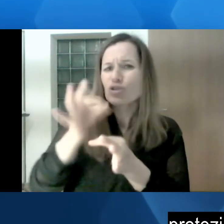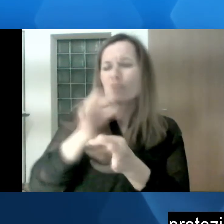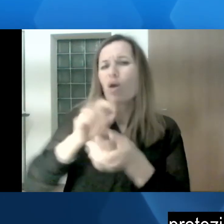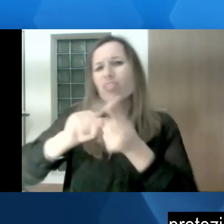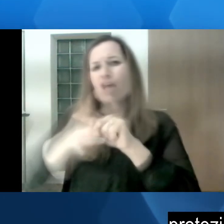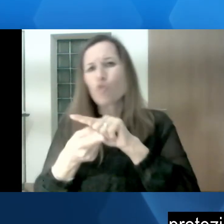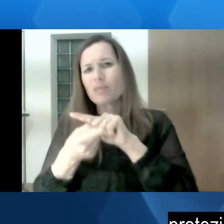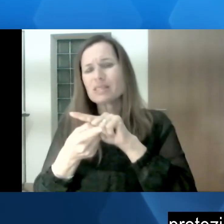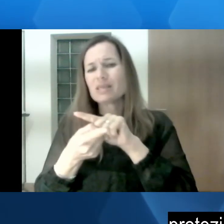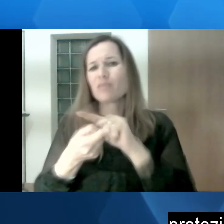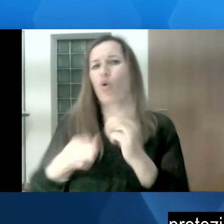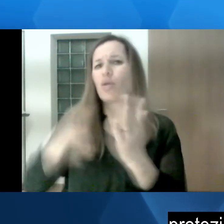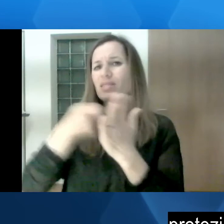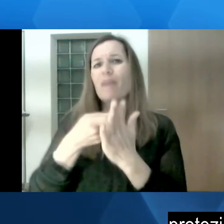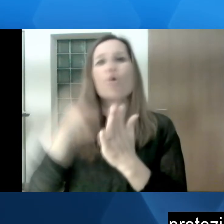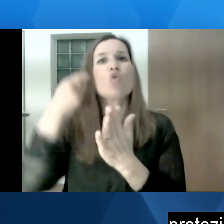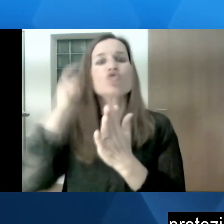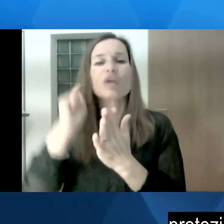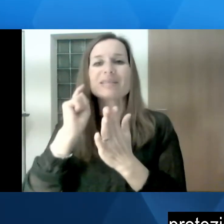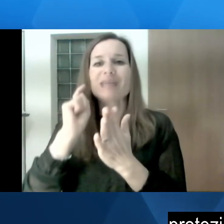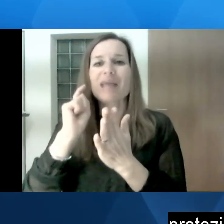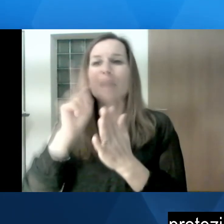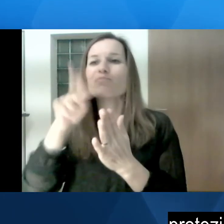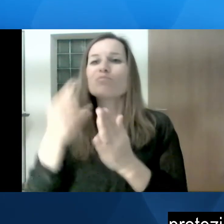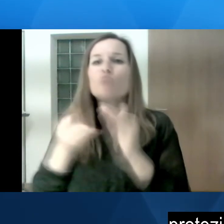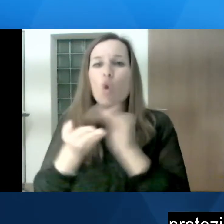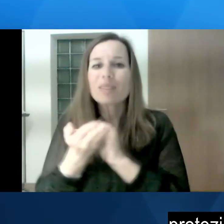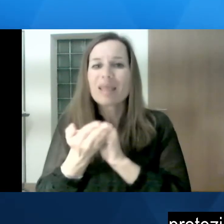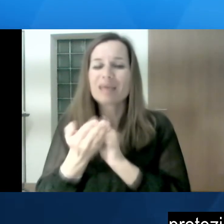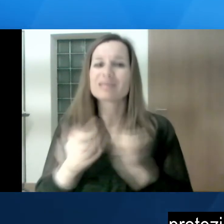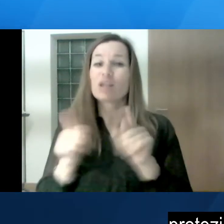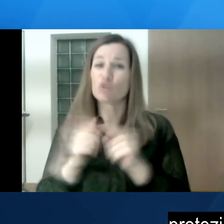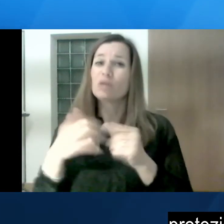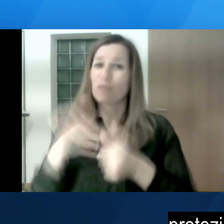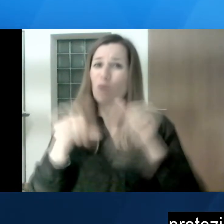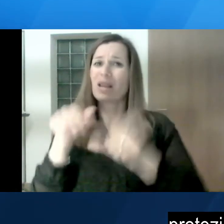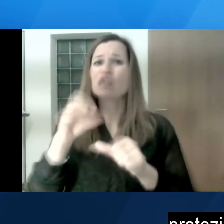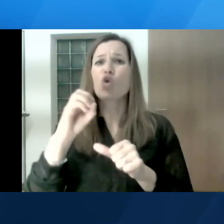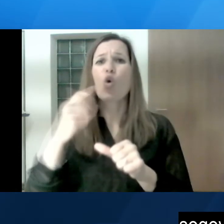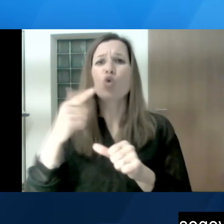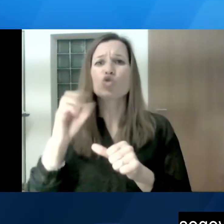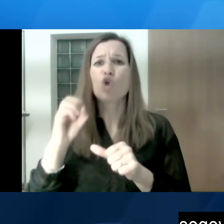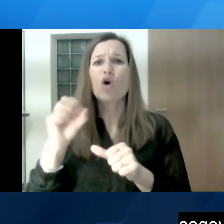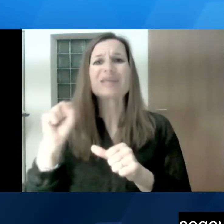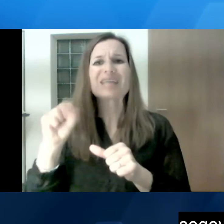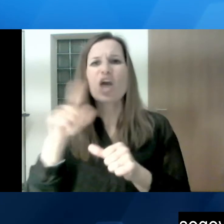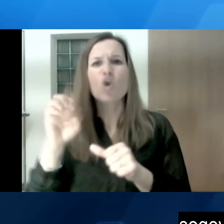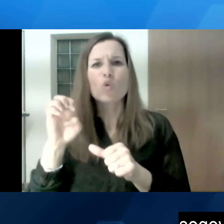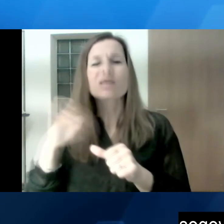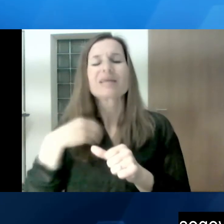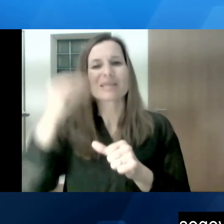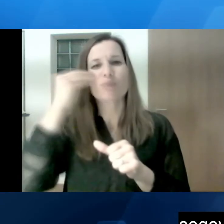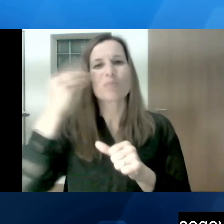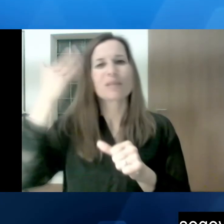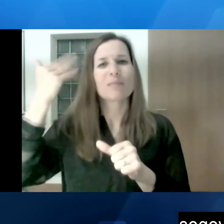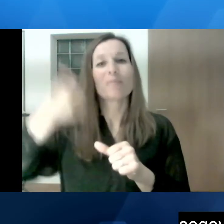damo ušesne protezice, tudi pri operaciji otoskleroze. Spomnim se prvega